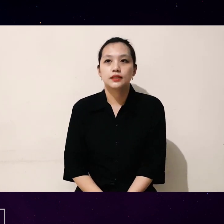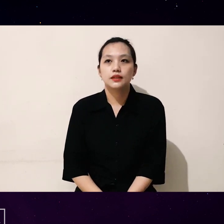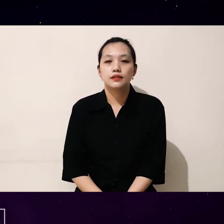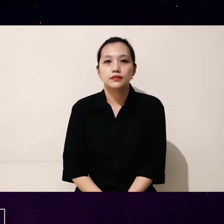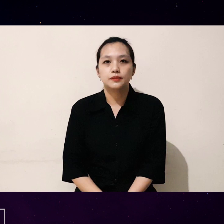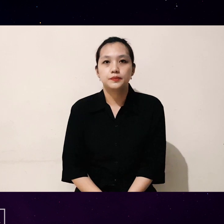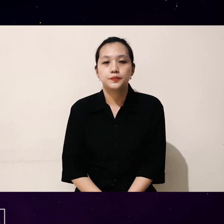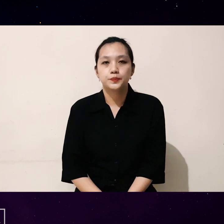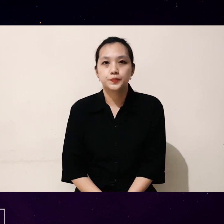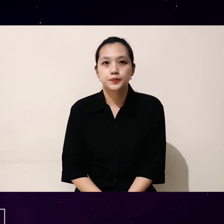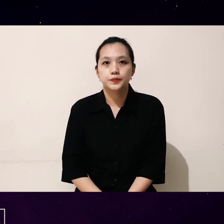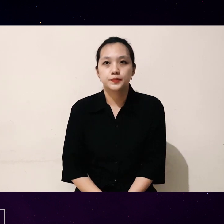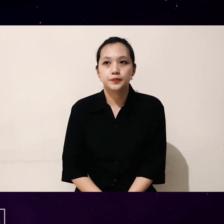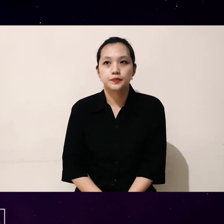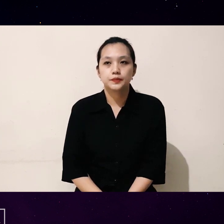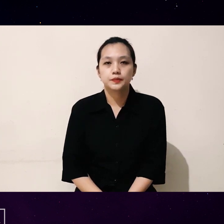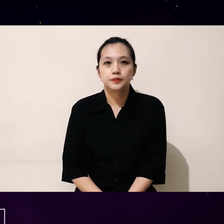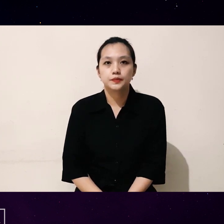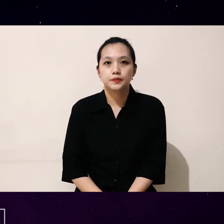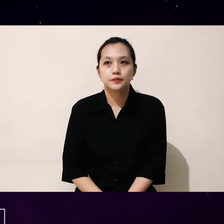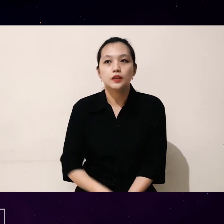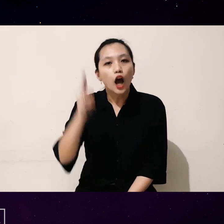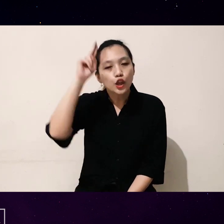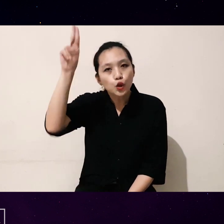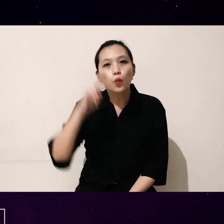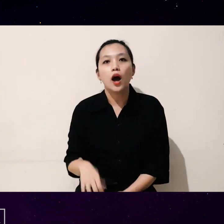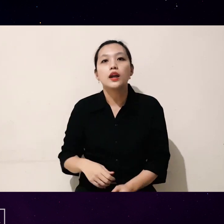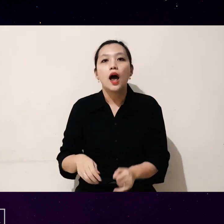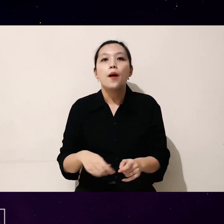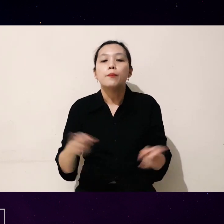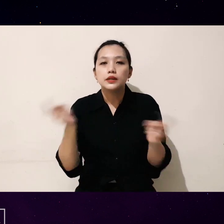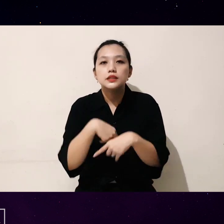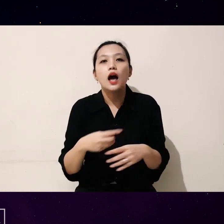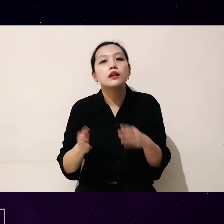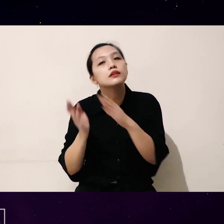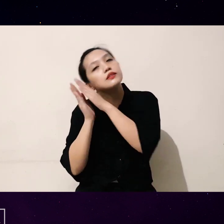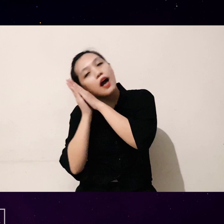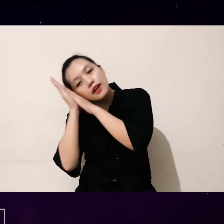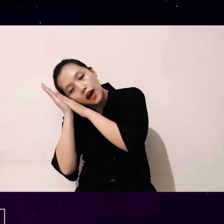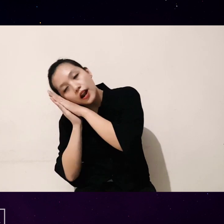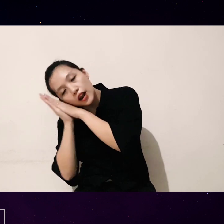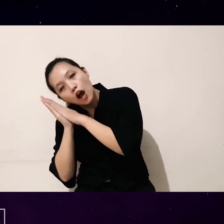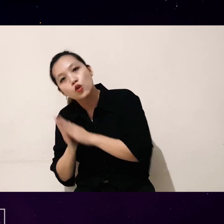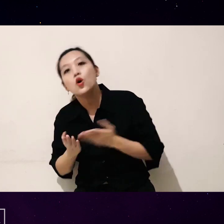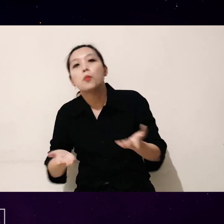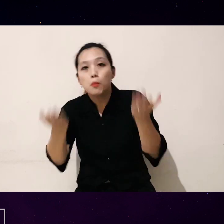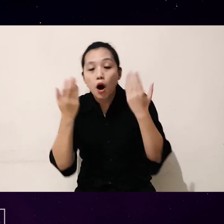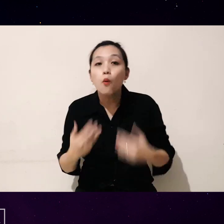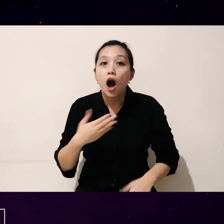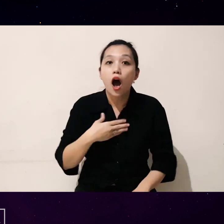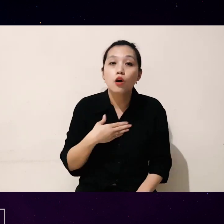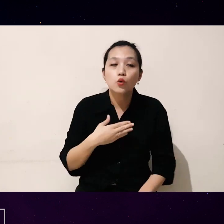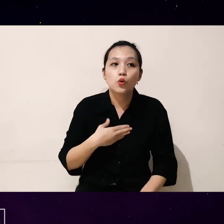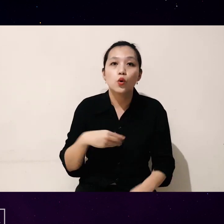"Mereka menghadang aku pada hari sialku, tetapi Tuhan menjadi sandaran bagiku. Ia membawa